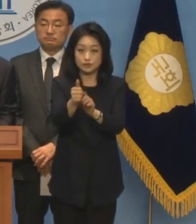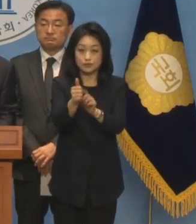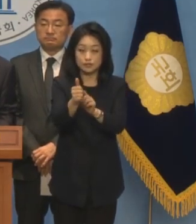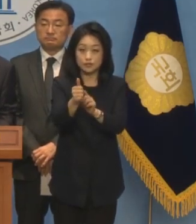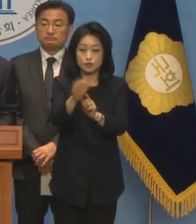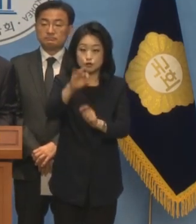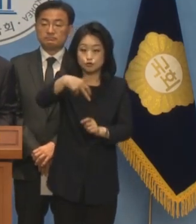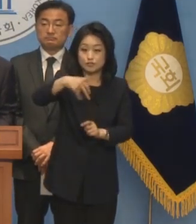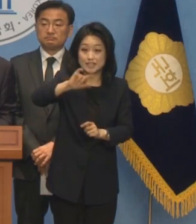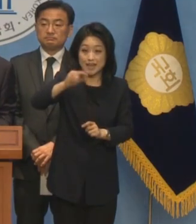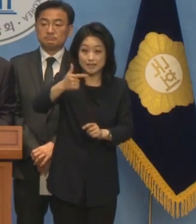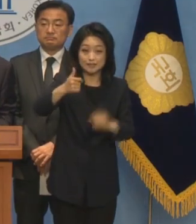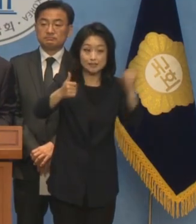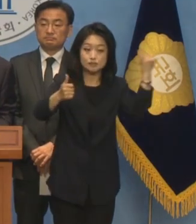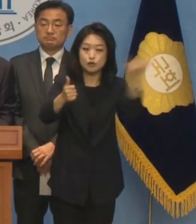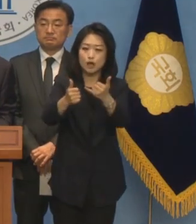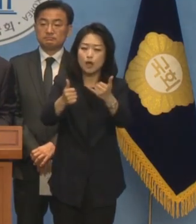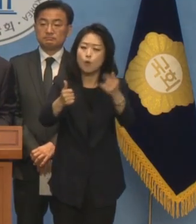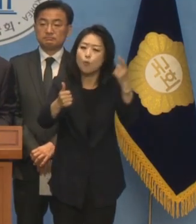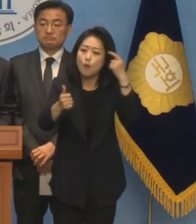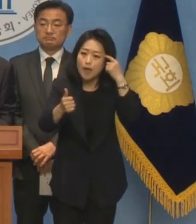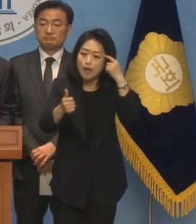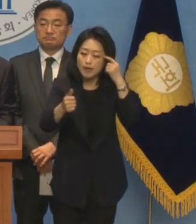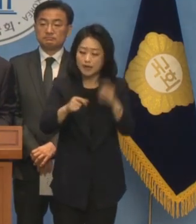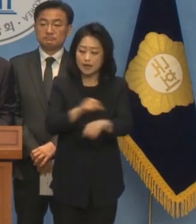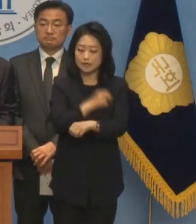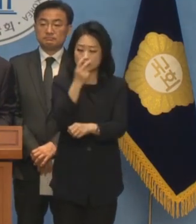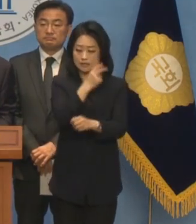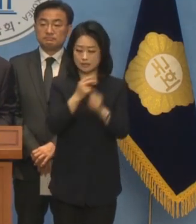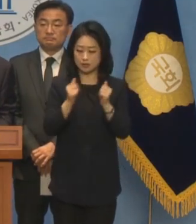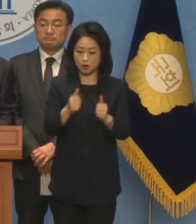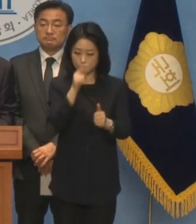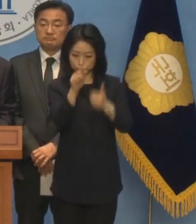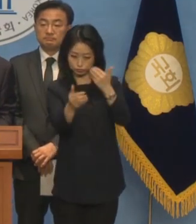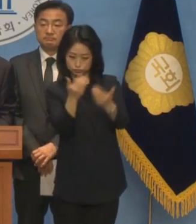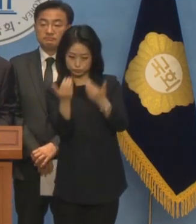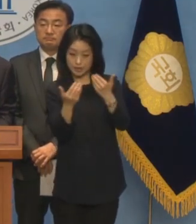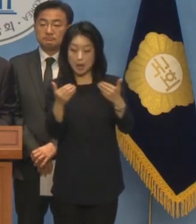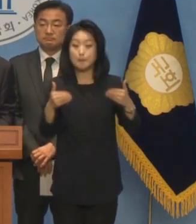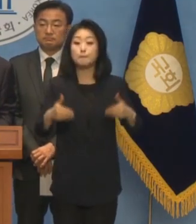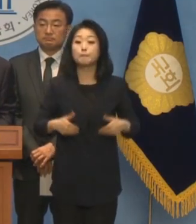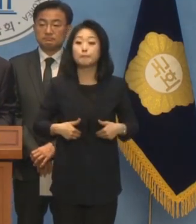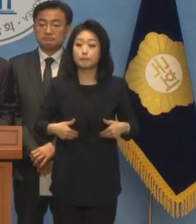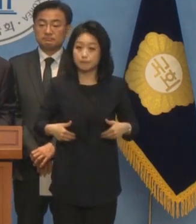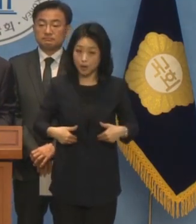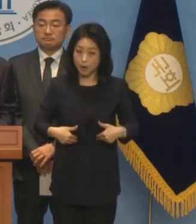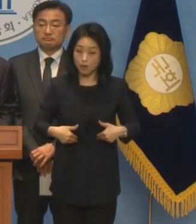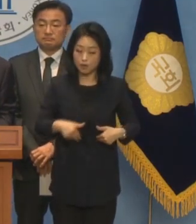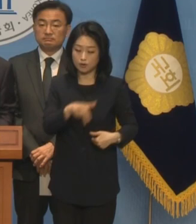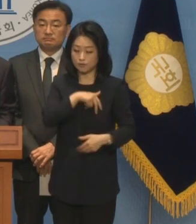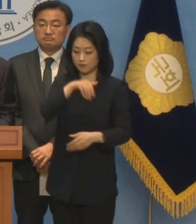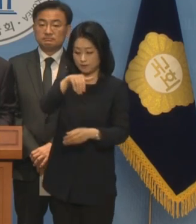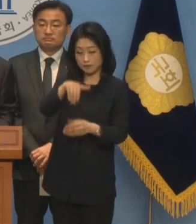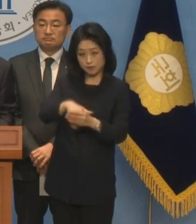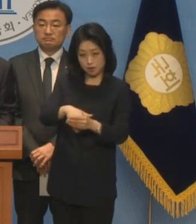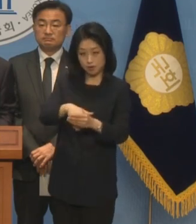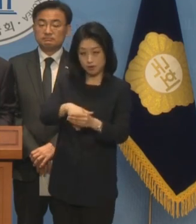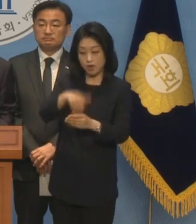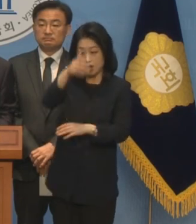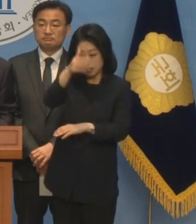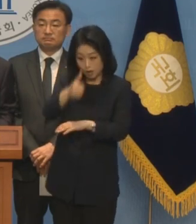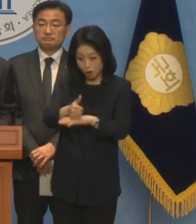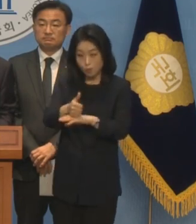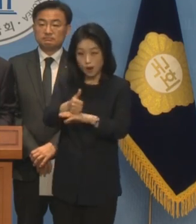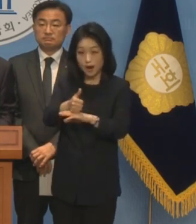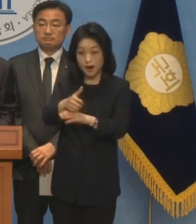전화를 했는지 특검 수사를 통해 명명백백하게 밝히는 것은 총선 민심 수용 여부에